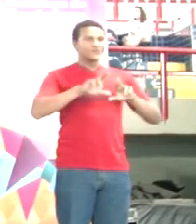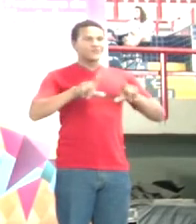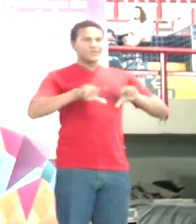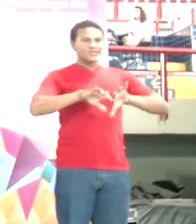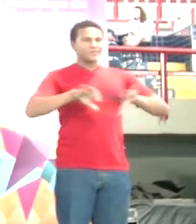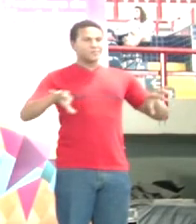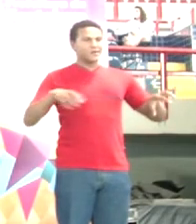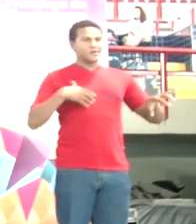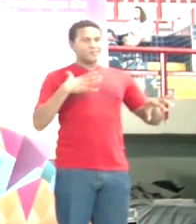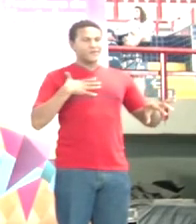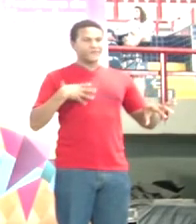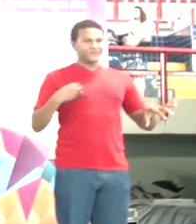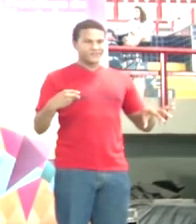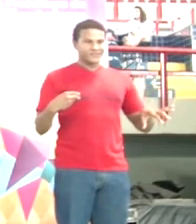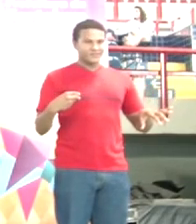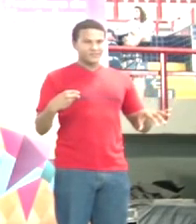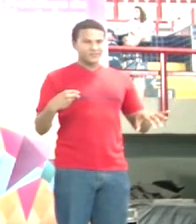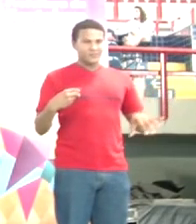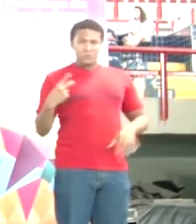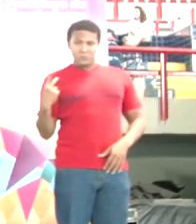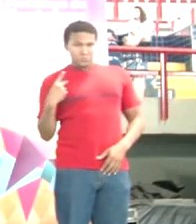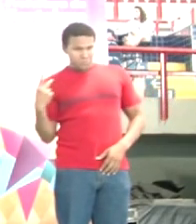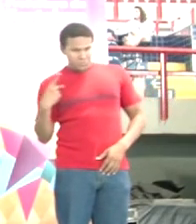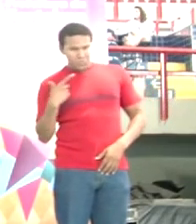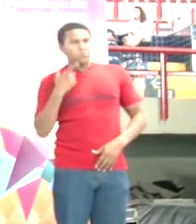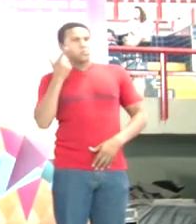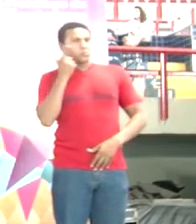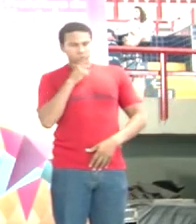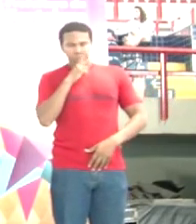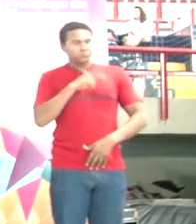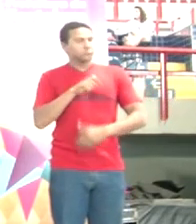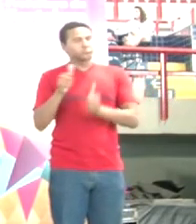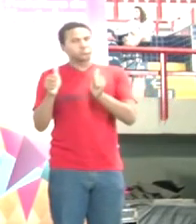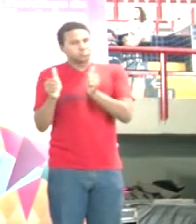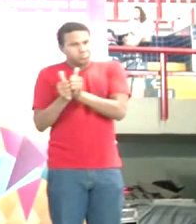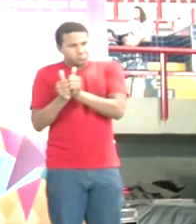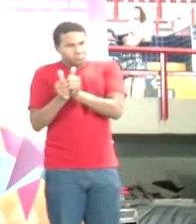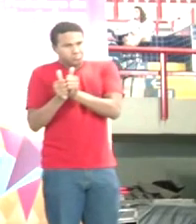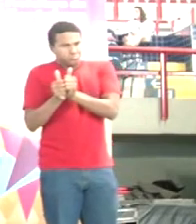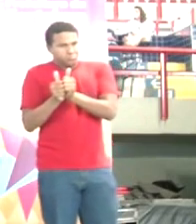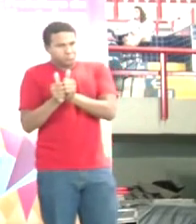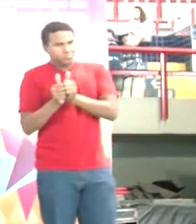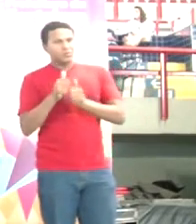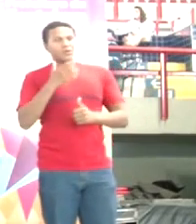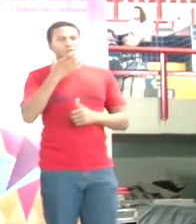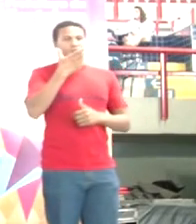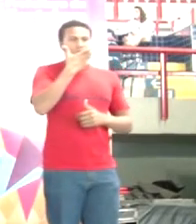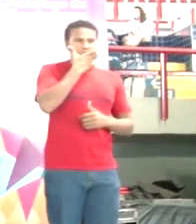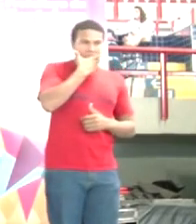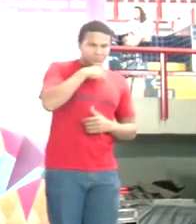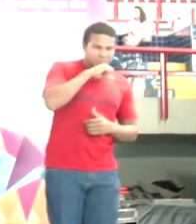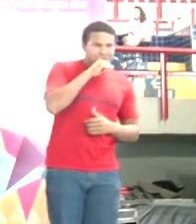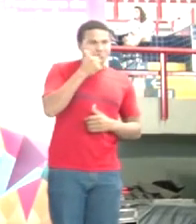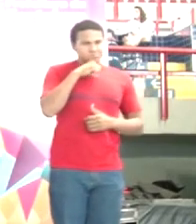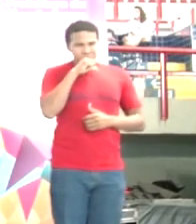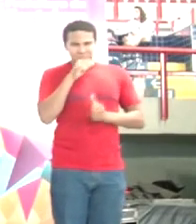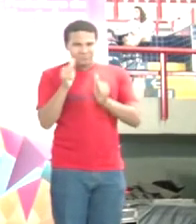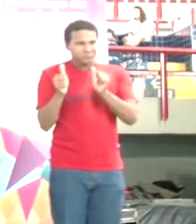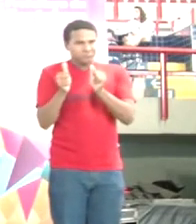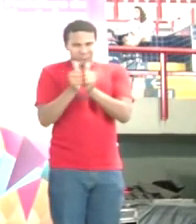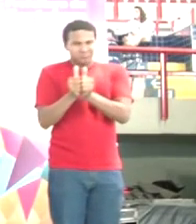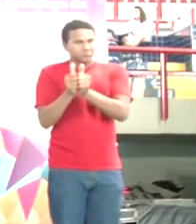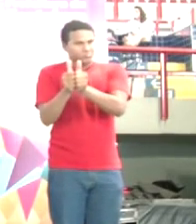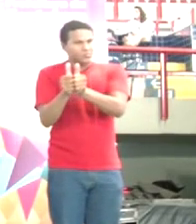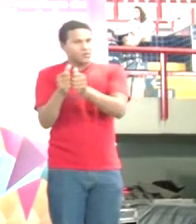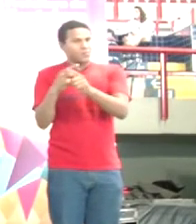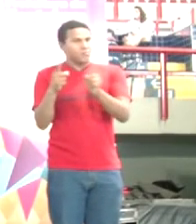minha esposa, a gente ganha a nossa passagem, que é pelo SUS, né? O tratamento dela todo, e a leucemia foi pelo